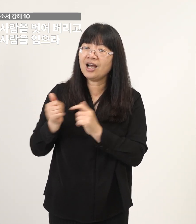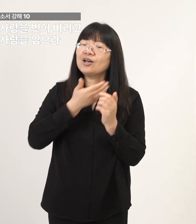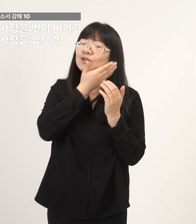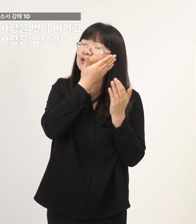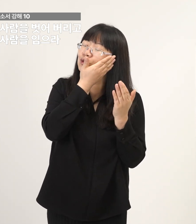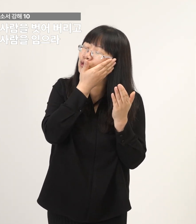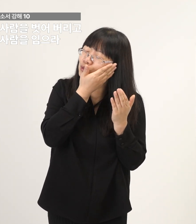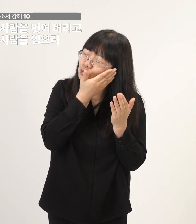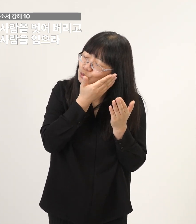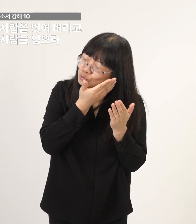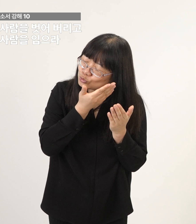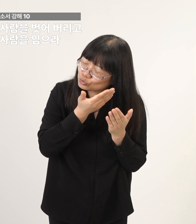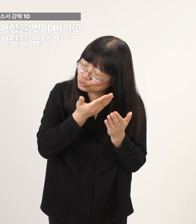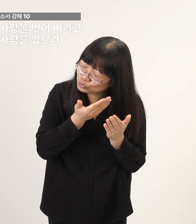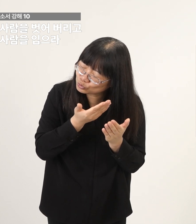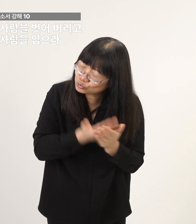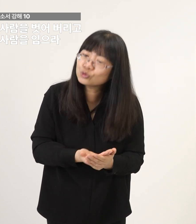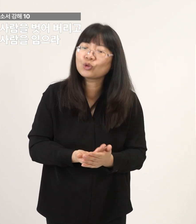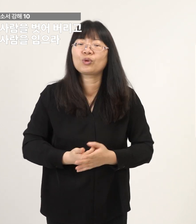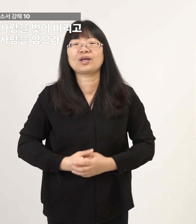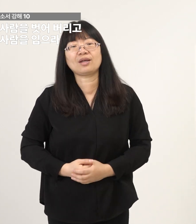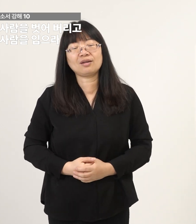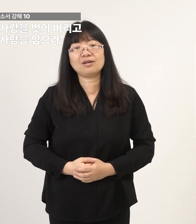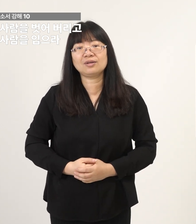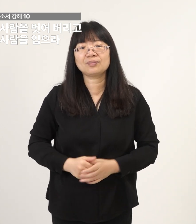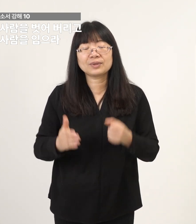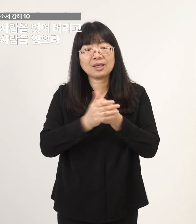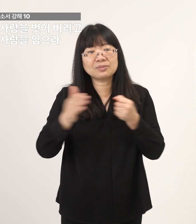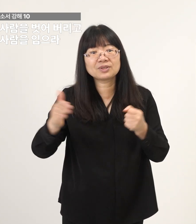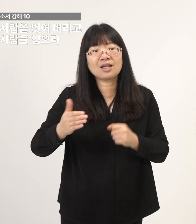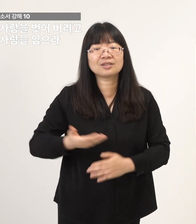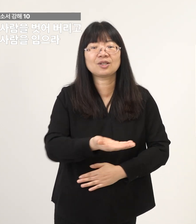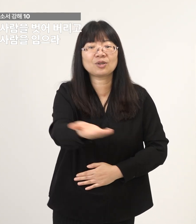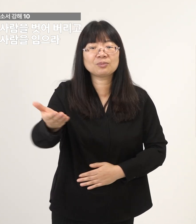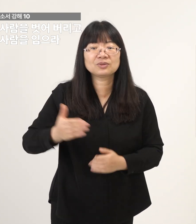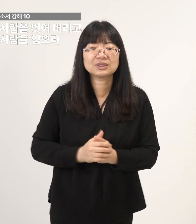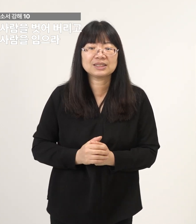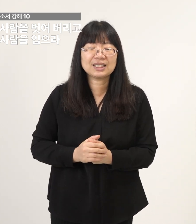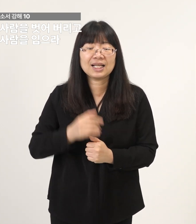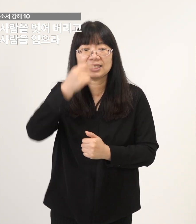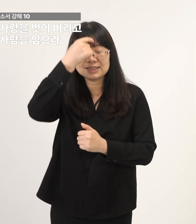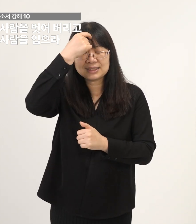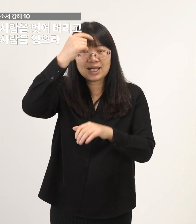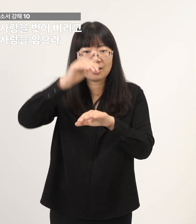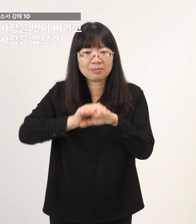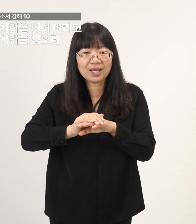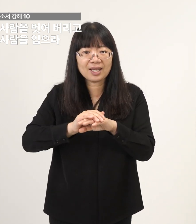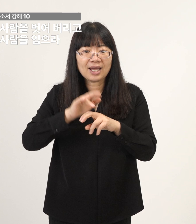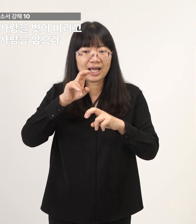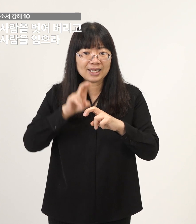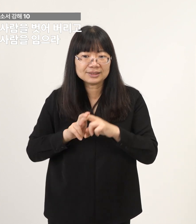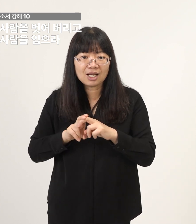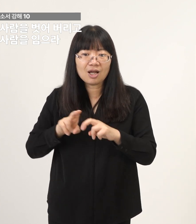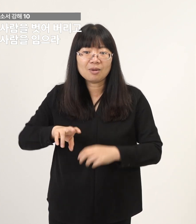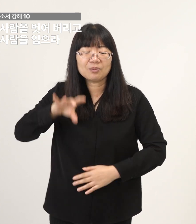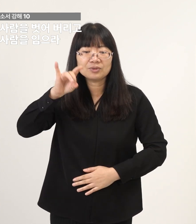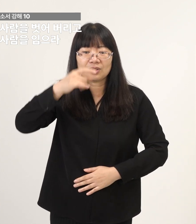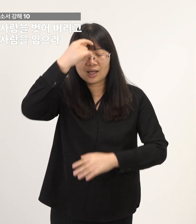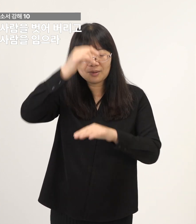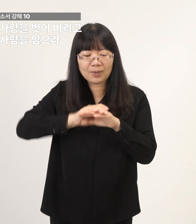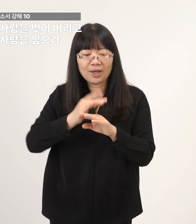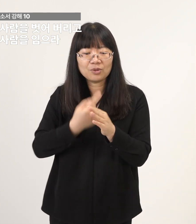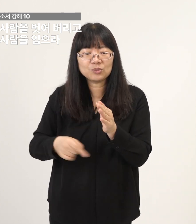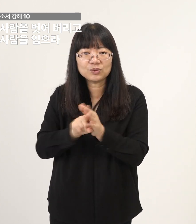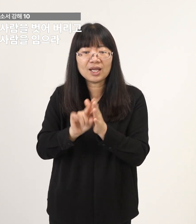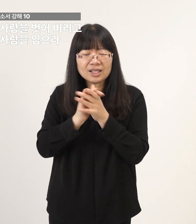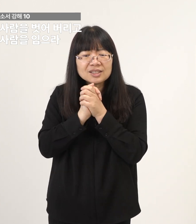않습니까? 굉장히 중요해요. 그래서 여러분들이 예배 본당에 앉아가지고 먼저 예배를 위해서